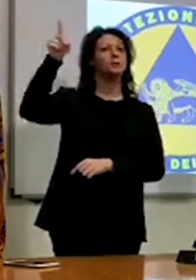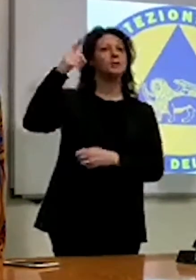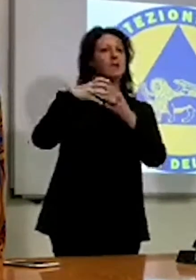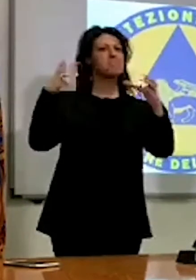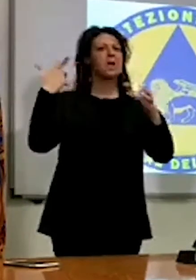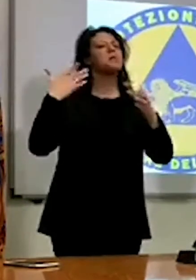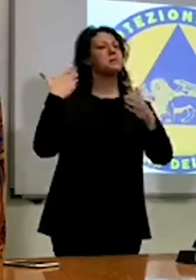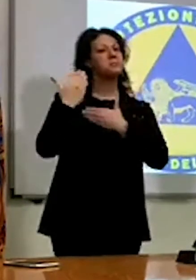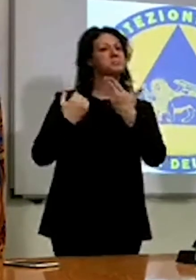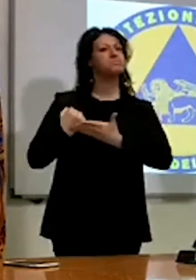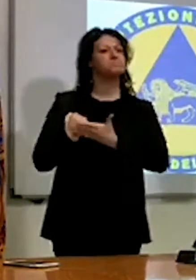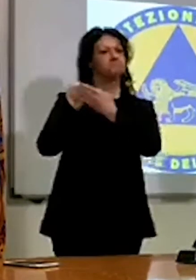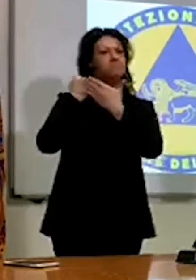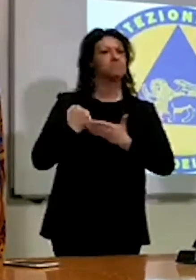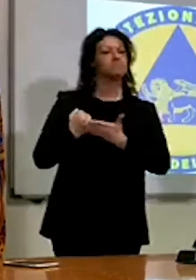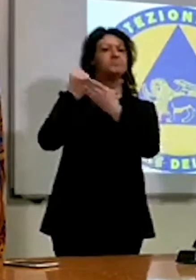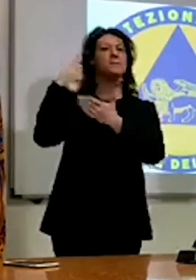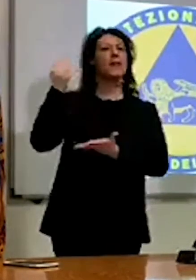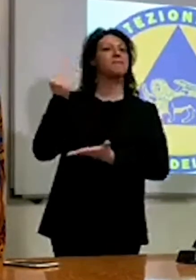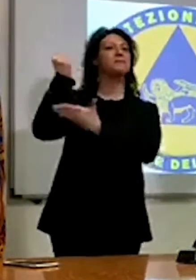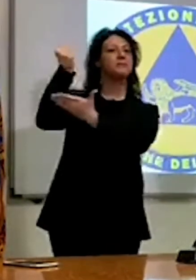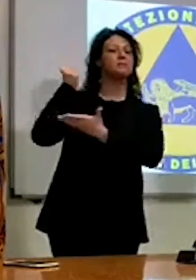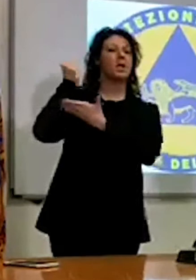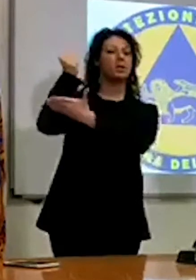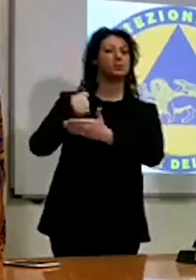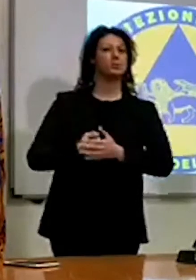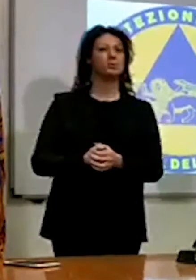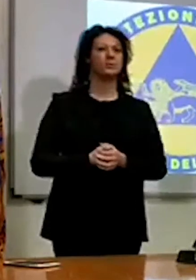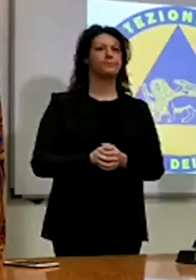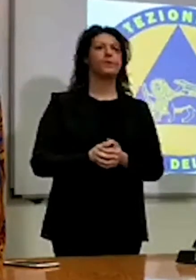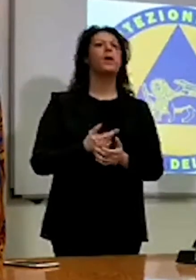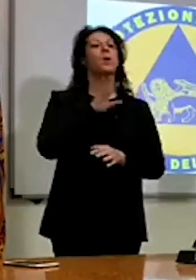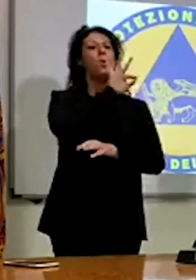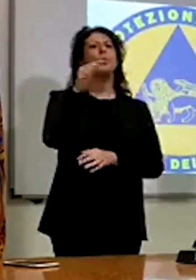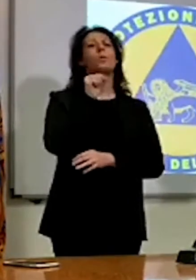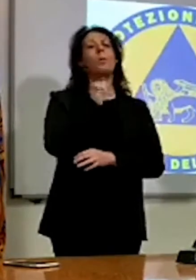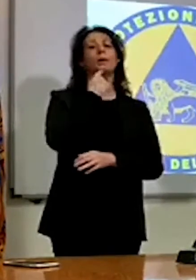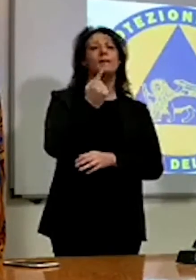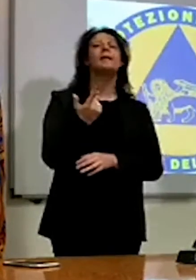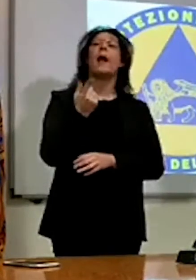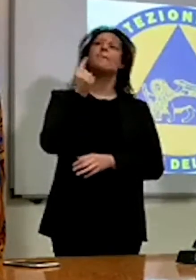grande con divertimento come questo comune potrà venire sono soldi i tedeschi si